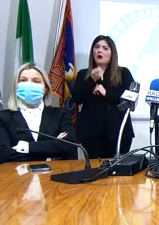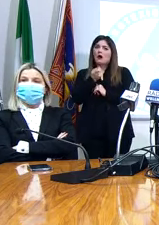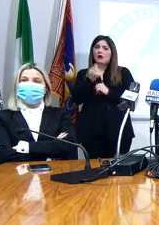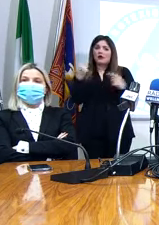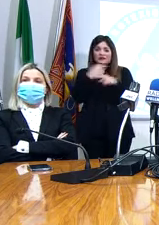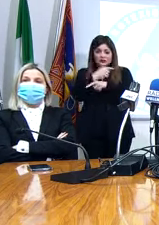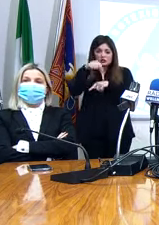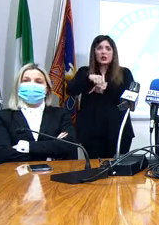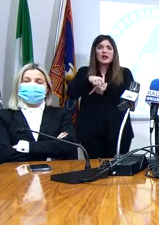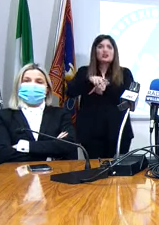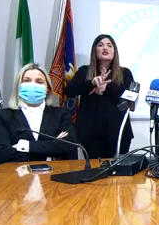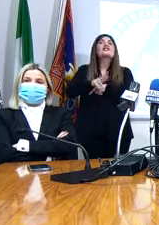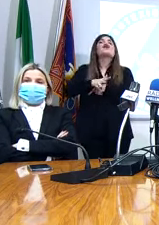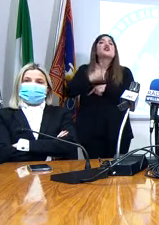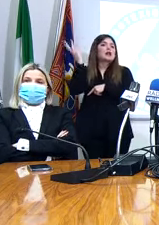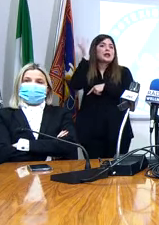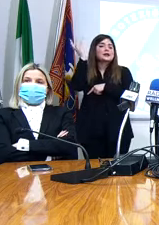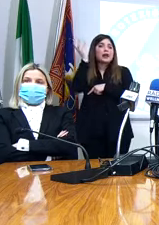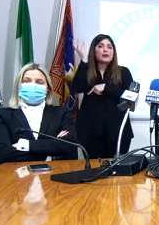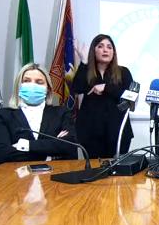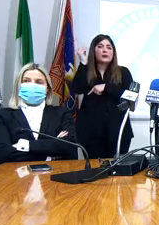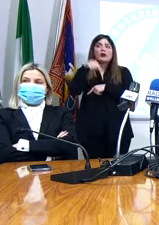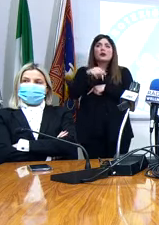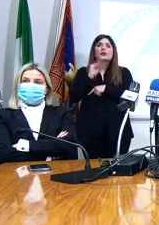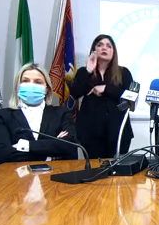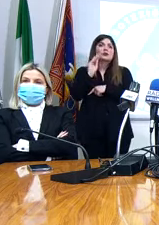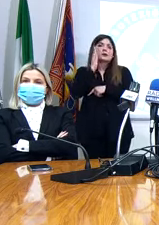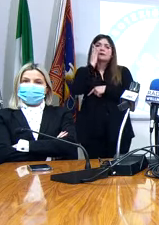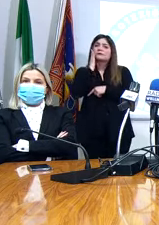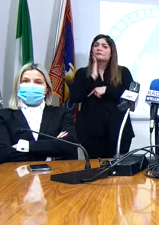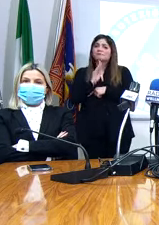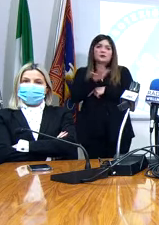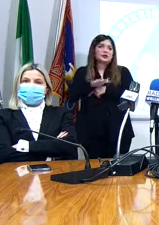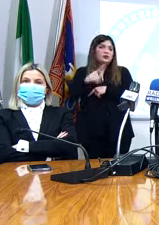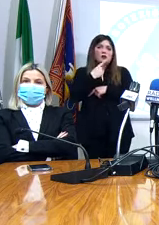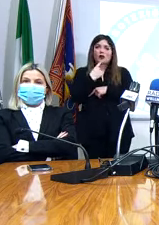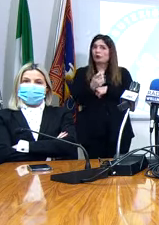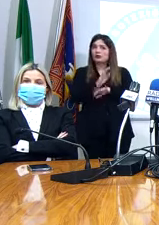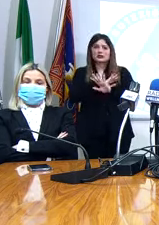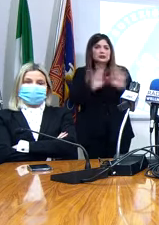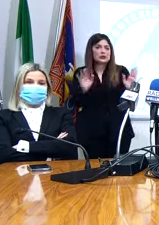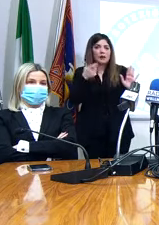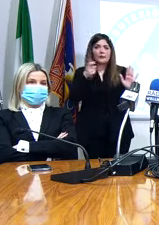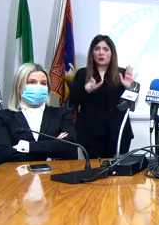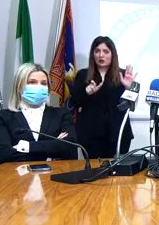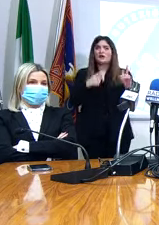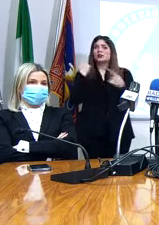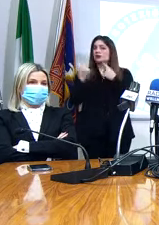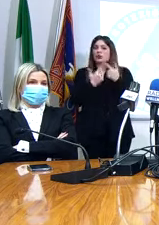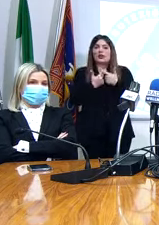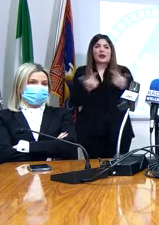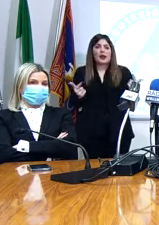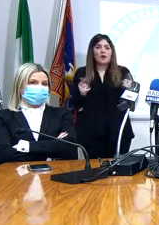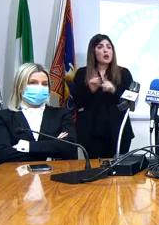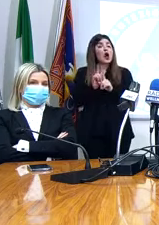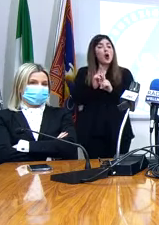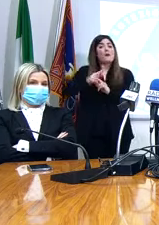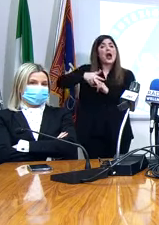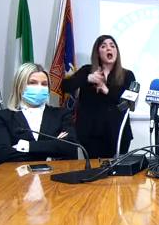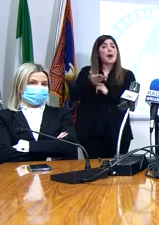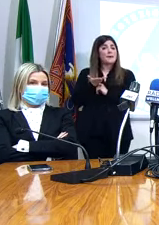rossa, che carica pazienti in terapia intensiva e ha ospedalizzazioni importanti. E così la Calabria.